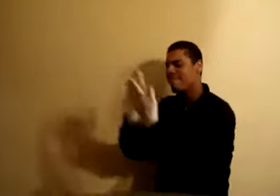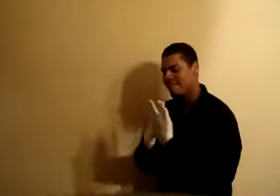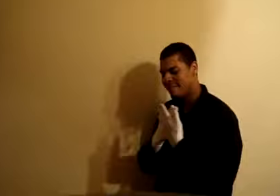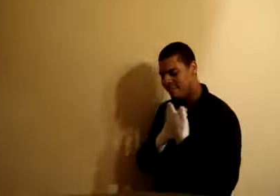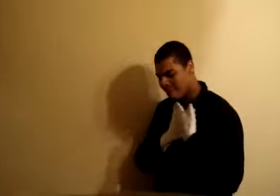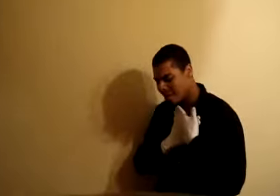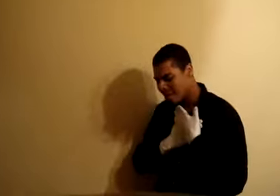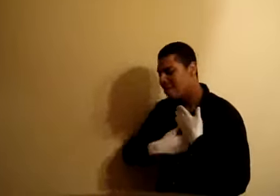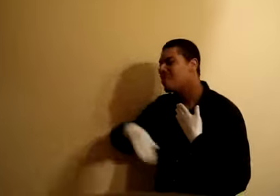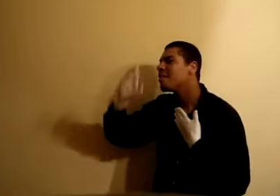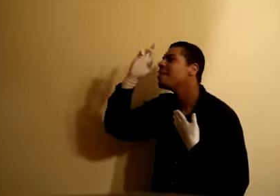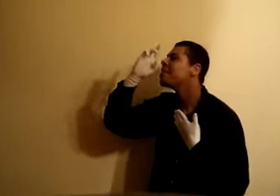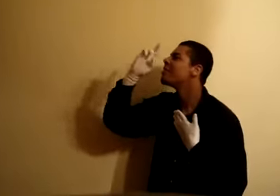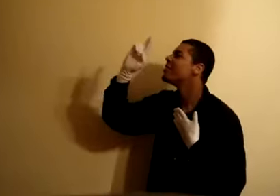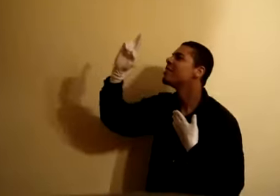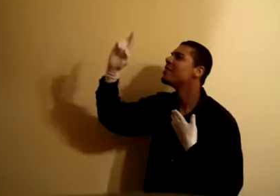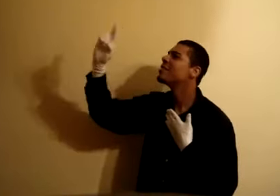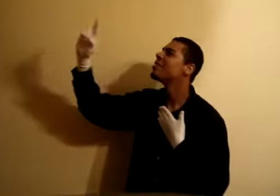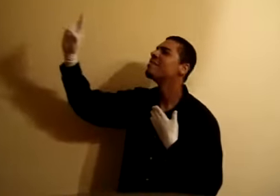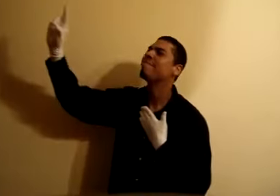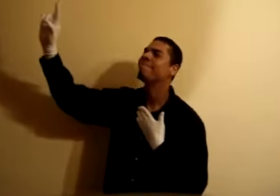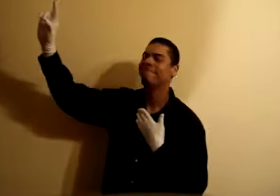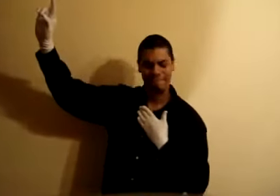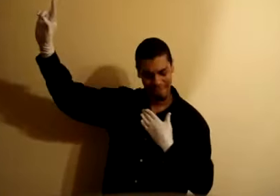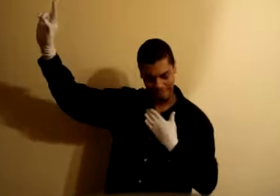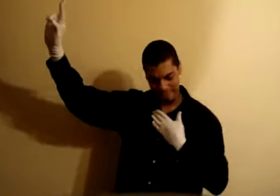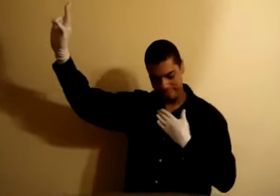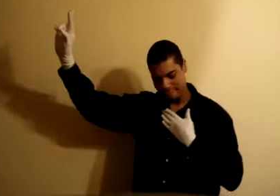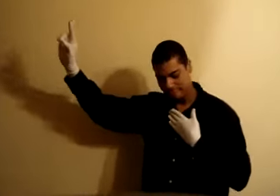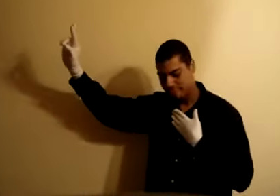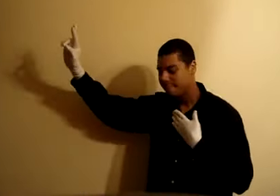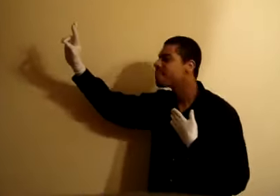Meu Senhor, meu Senhor,